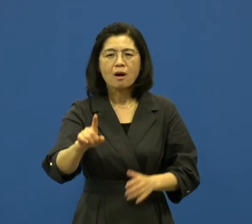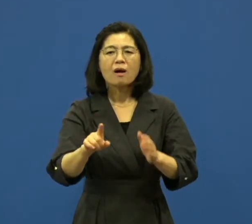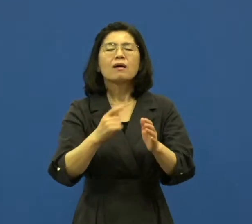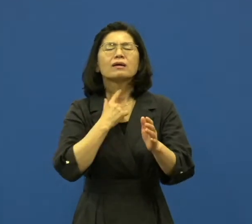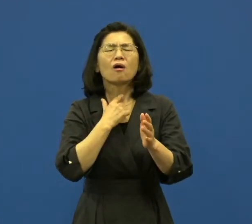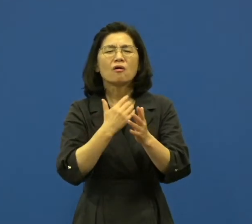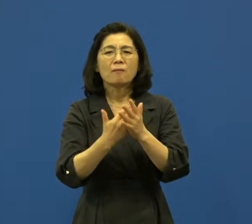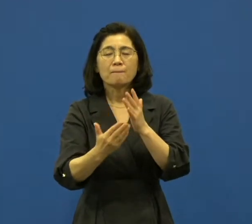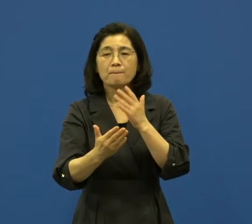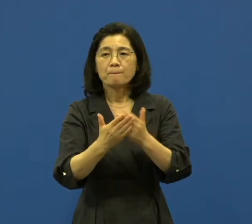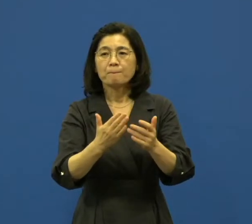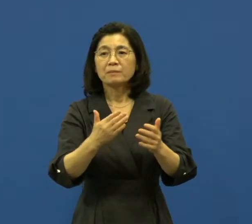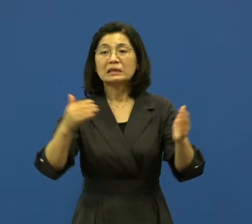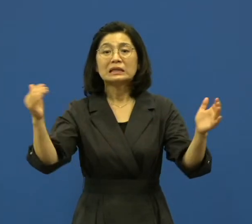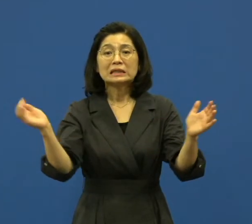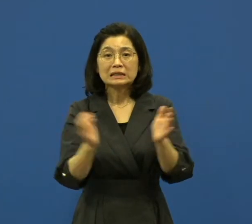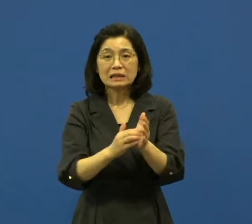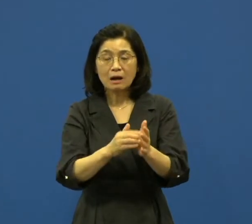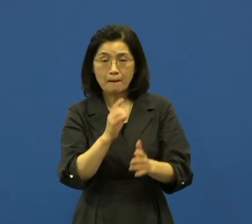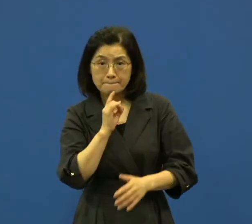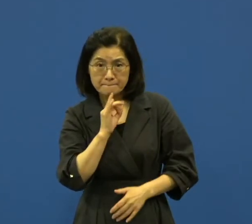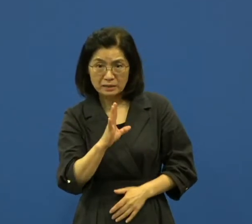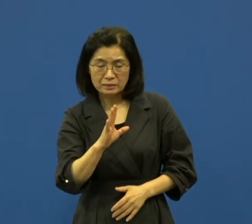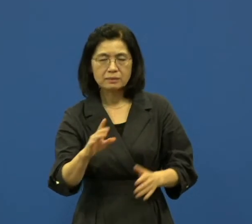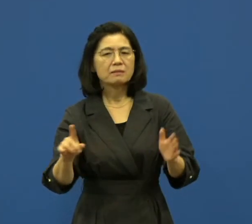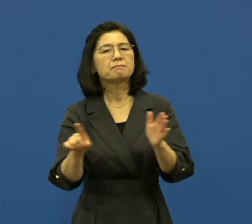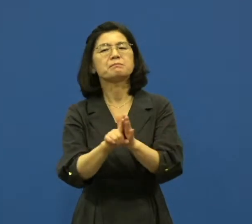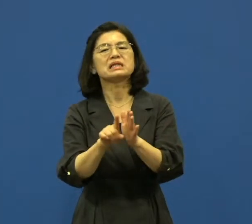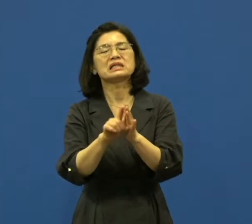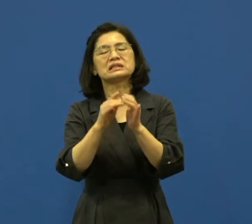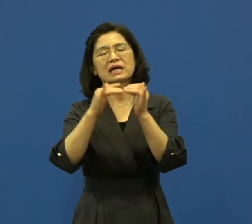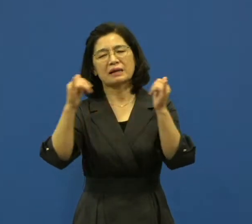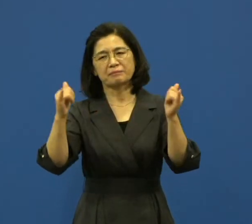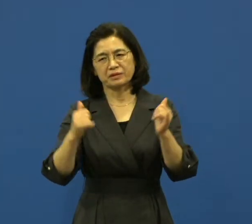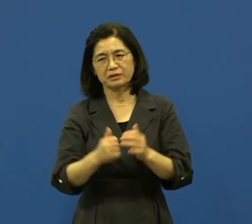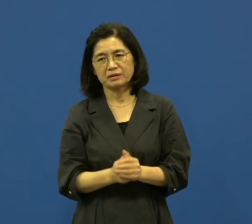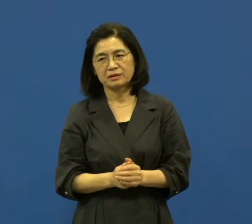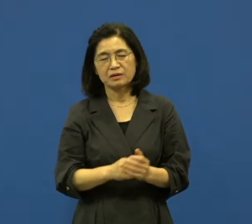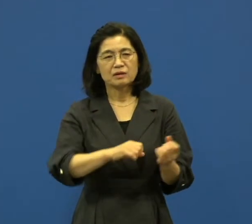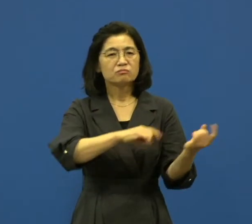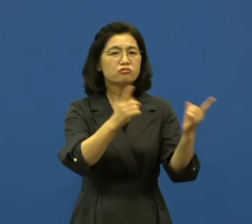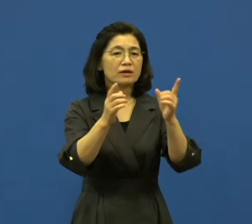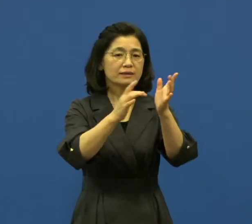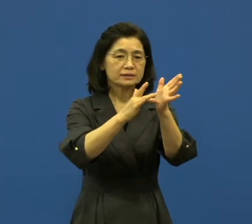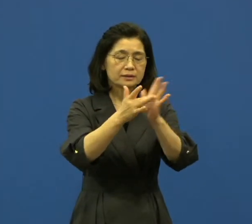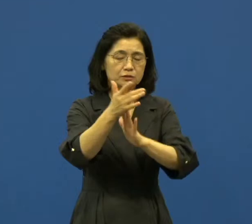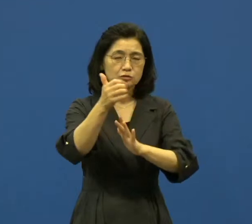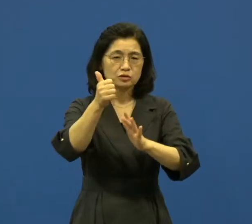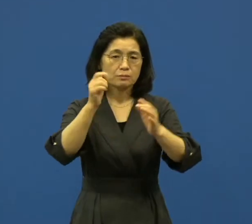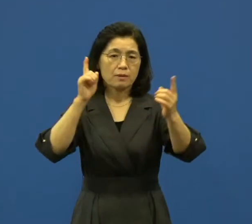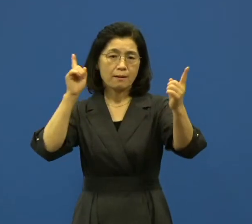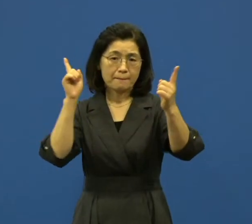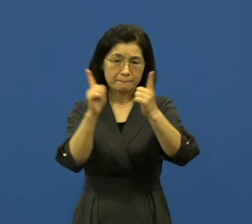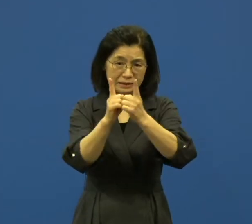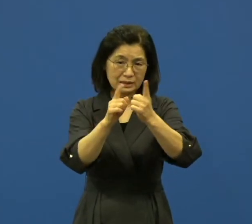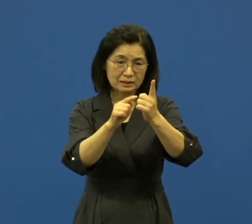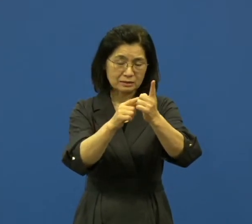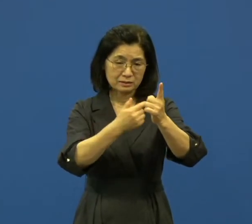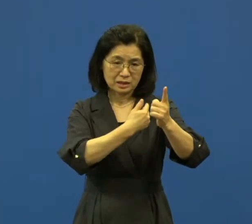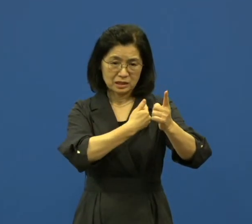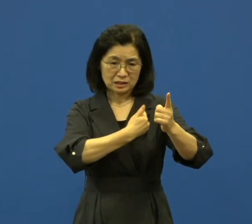그러나 아직 영적인 세계에 눈이 열리지 않았습니다. 부활하신 예수를 만났다는 제자들을